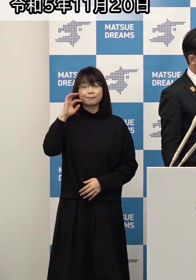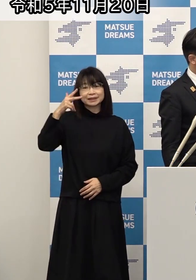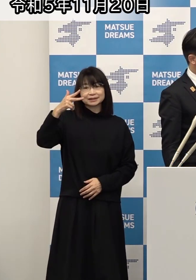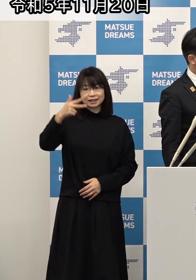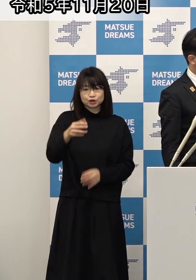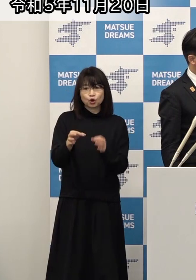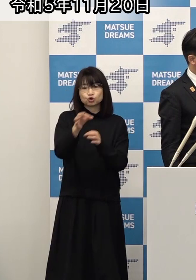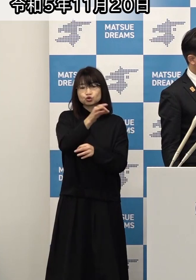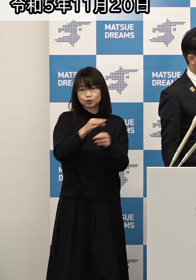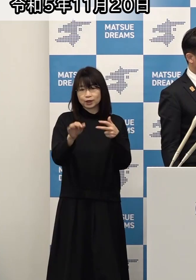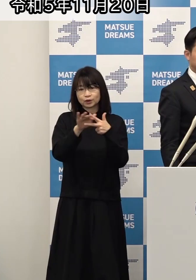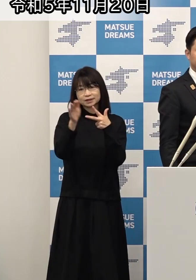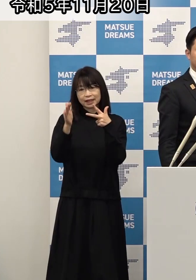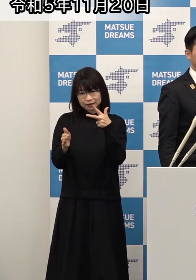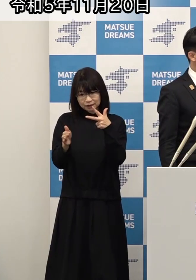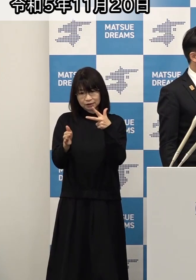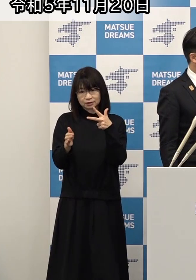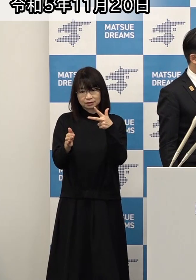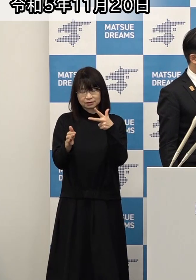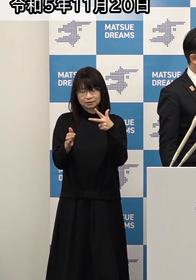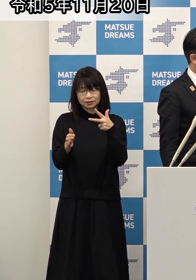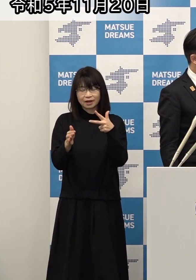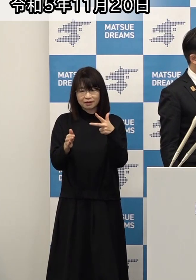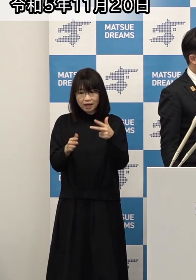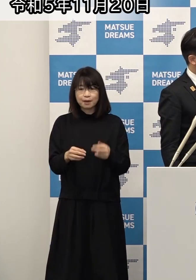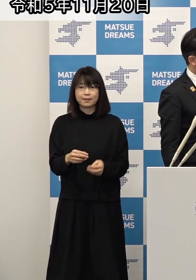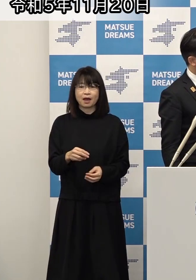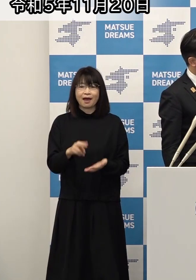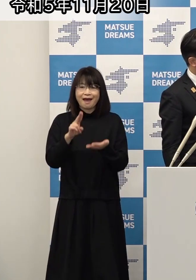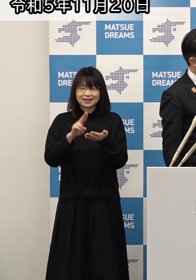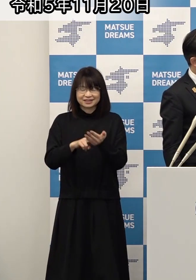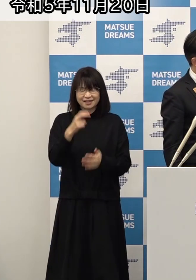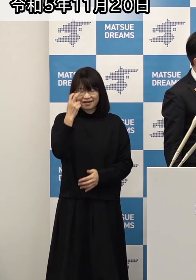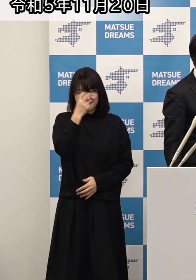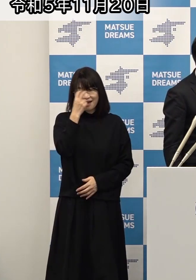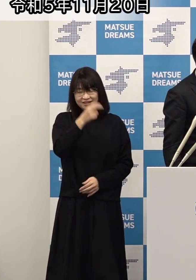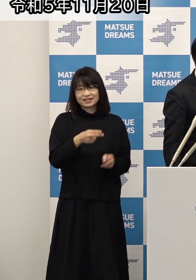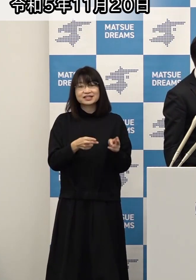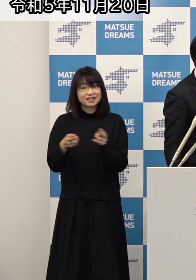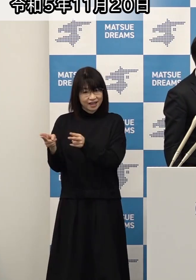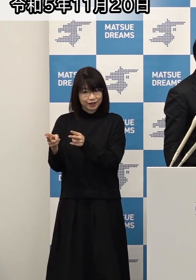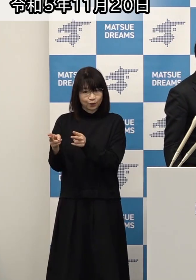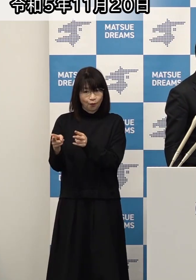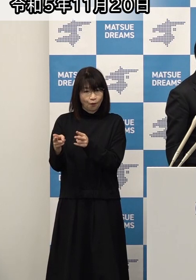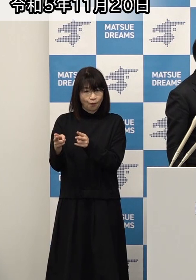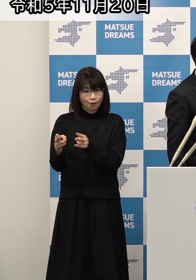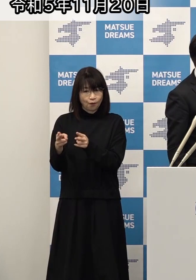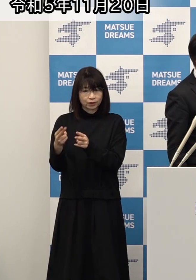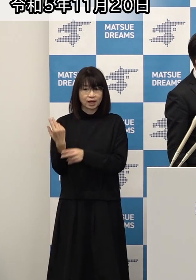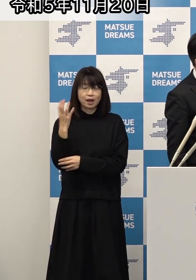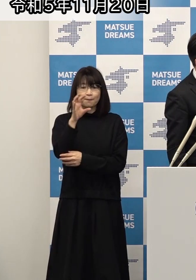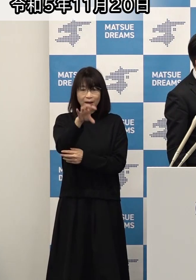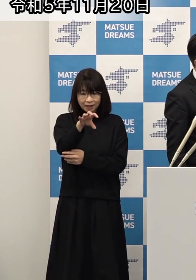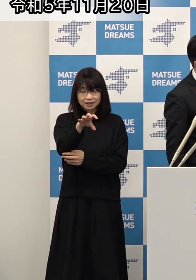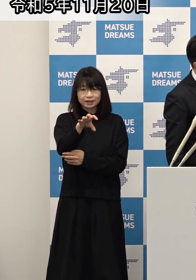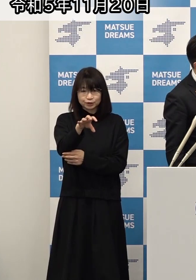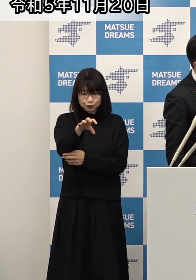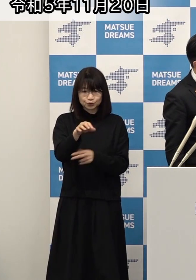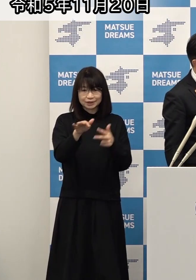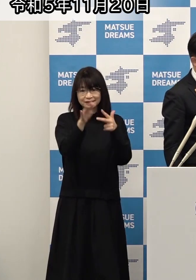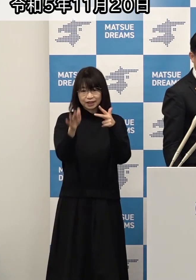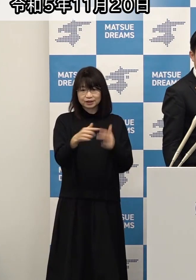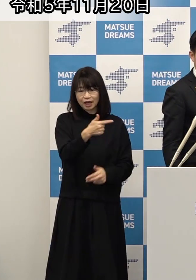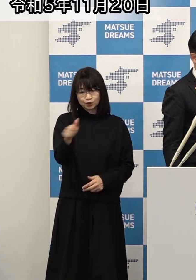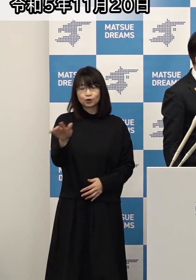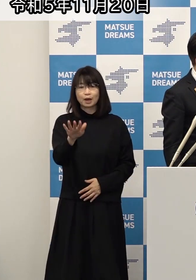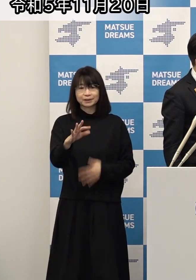施設について、いわゆる指定管理制度で運営を担っていただいているものがございます。これ、